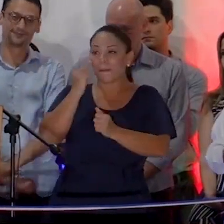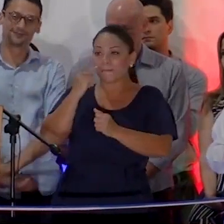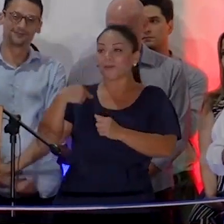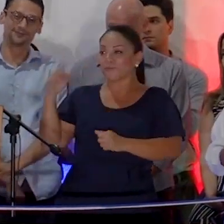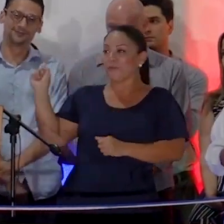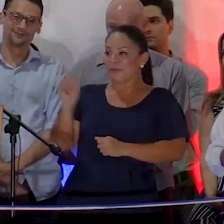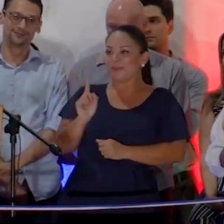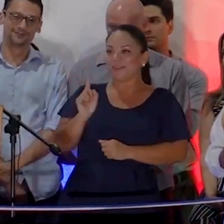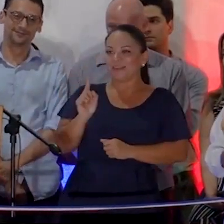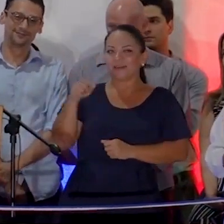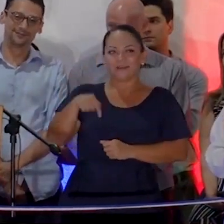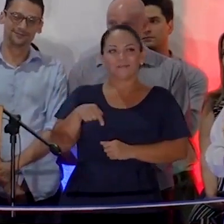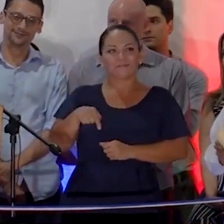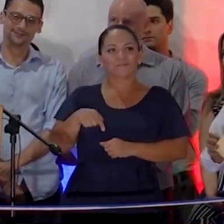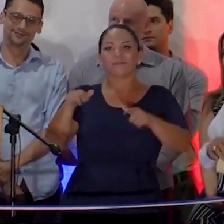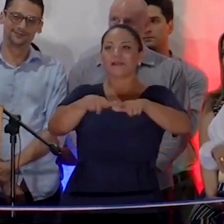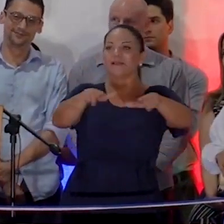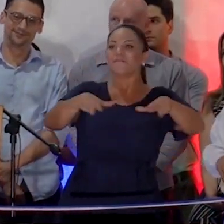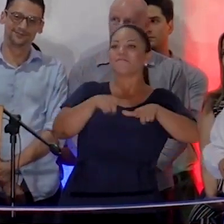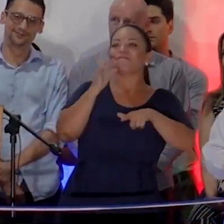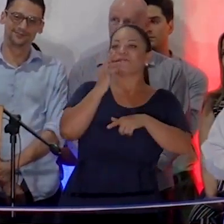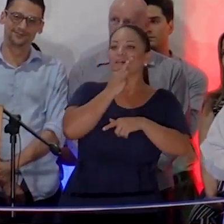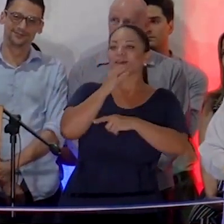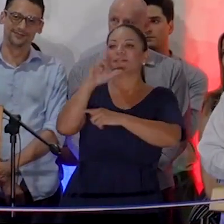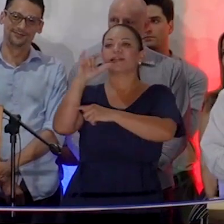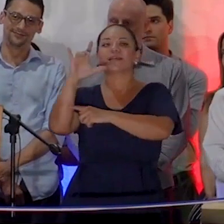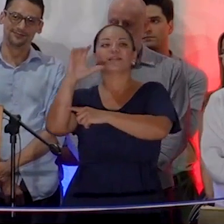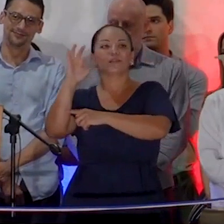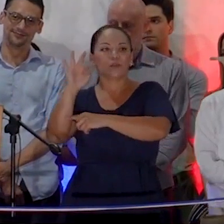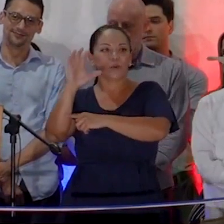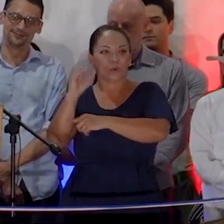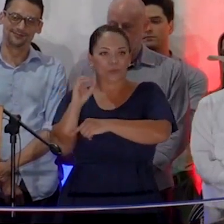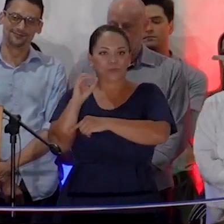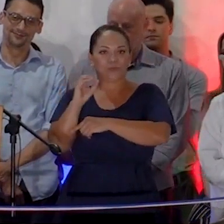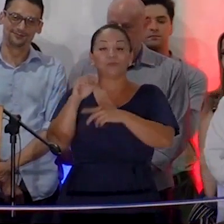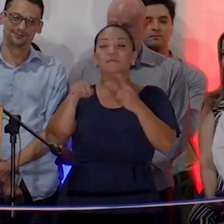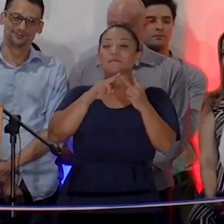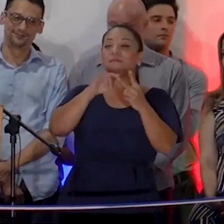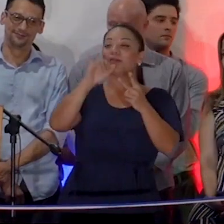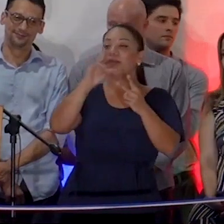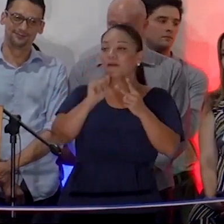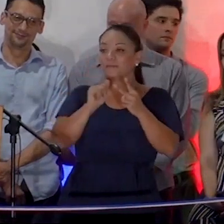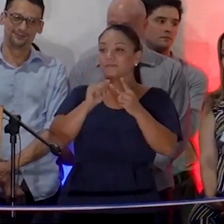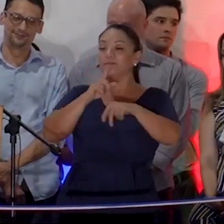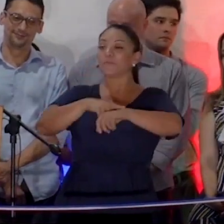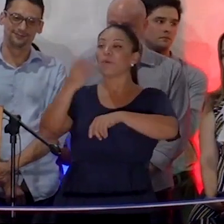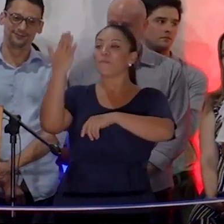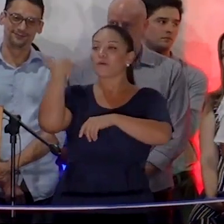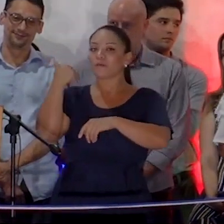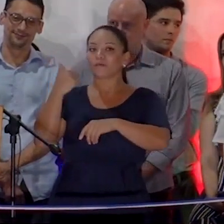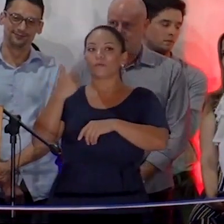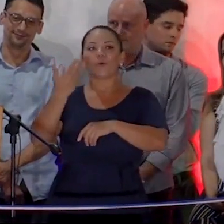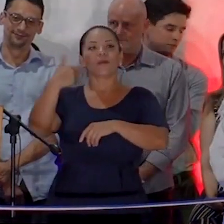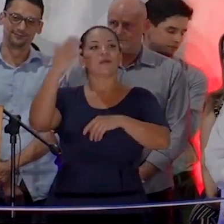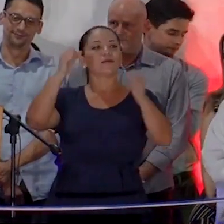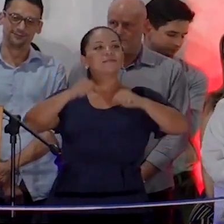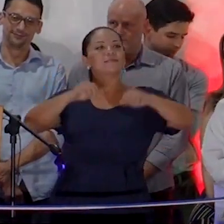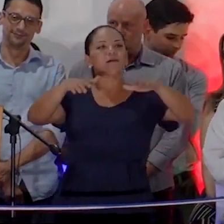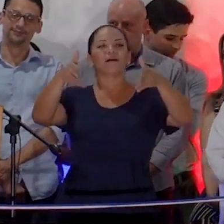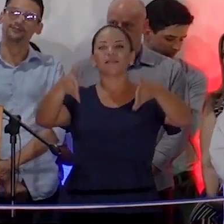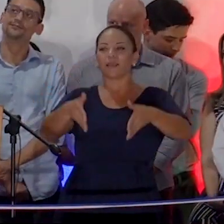tata a las parceladas del ITCO y del IDA. En aquella época eran